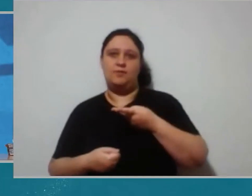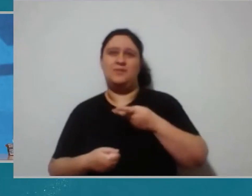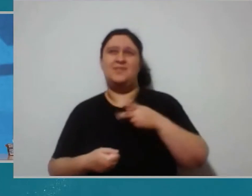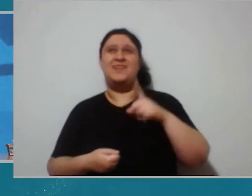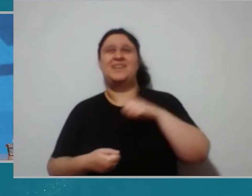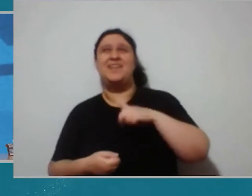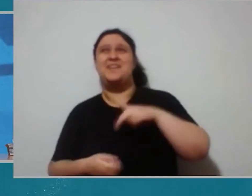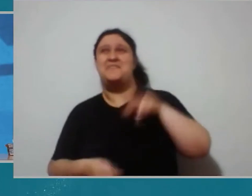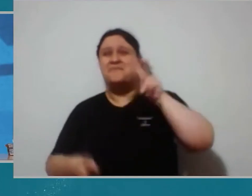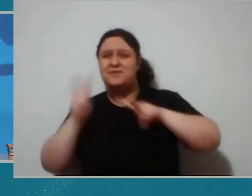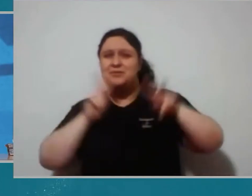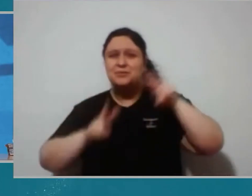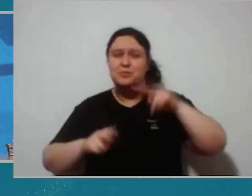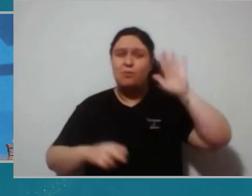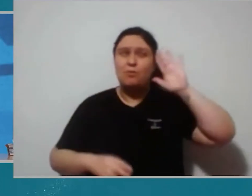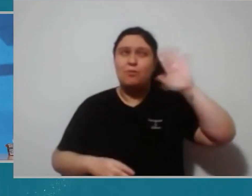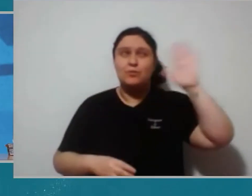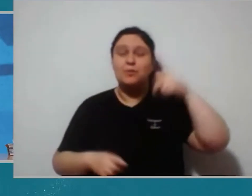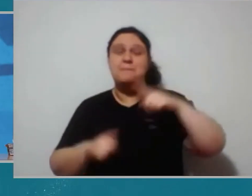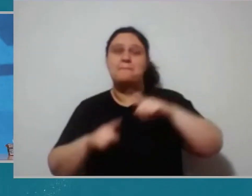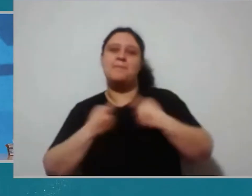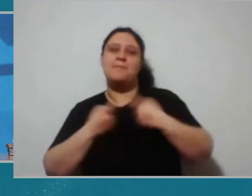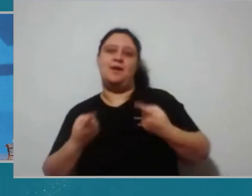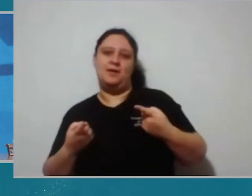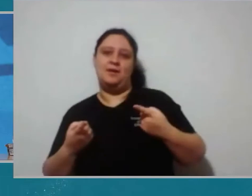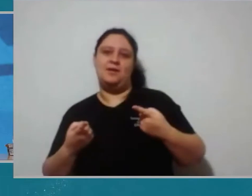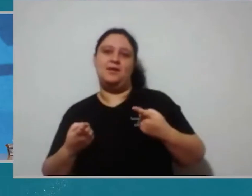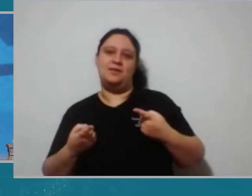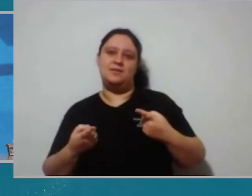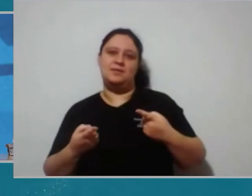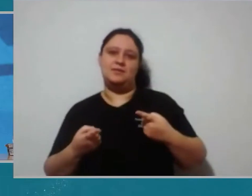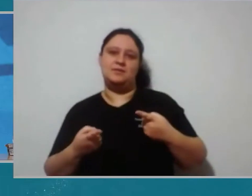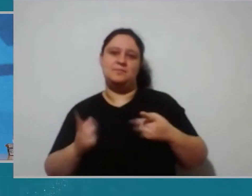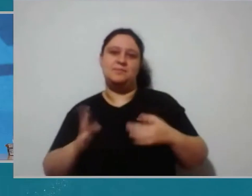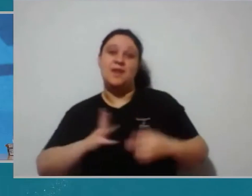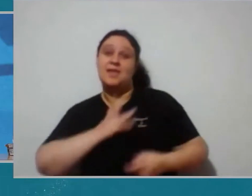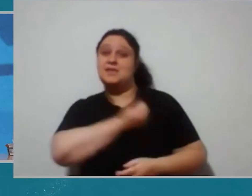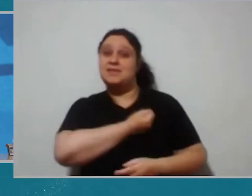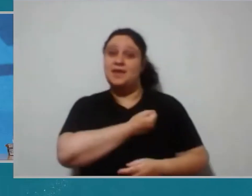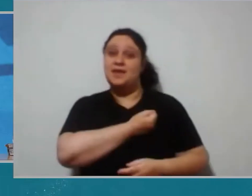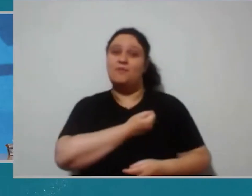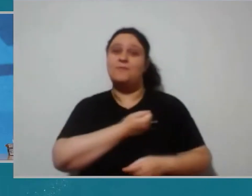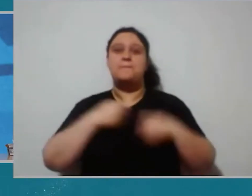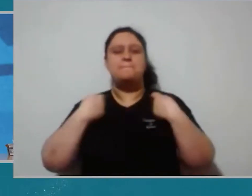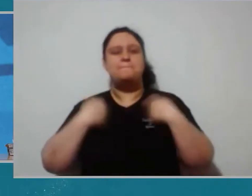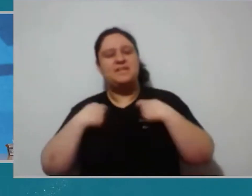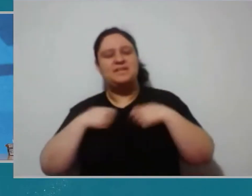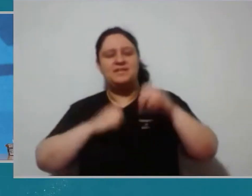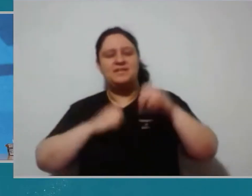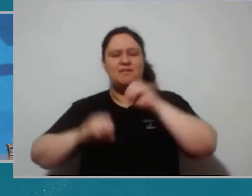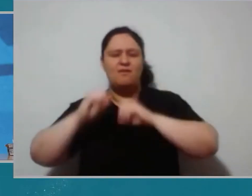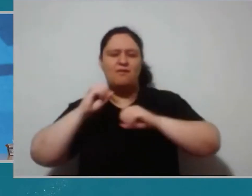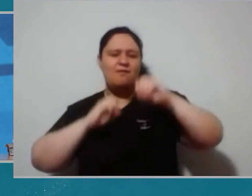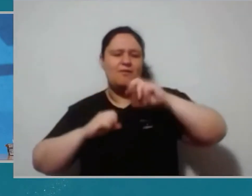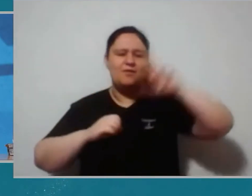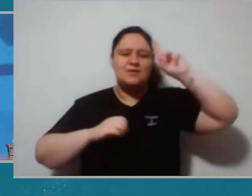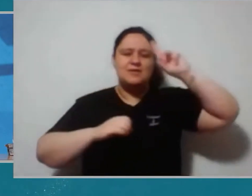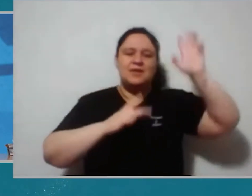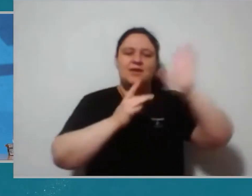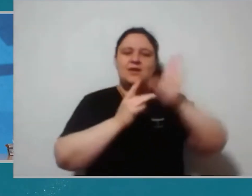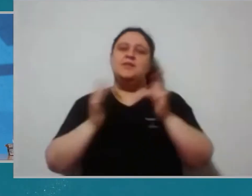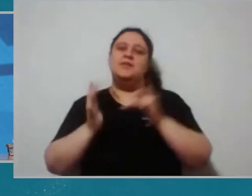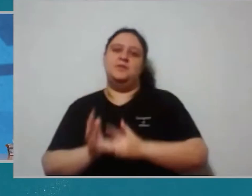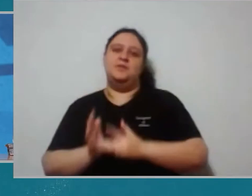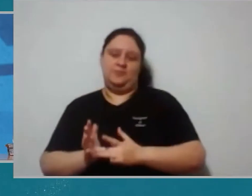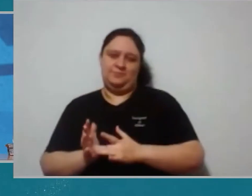tal, tal, tal, mas para ser salvo, você tem que invocar o nome do Senhor.